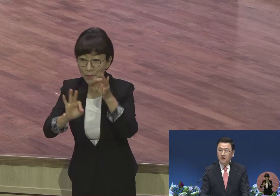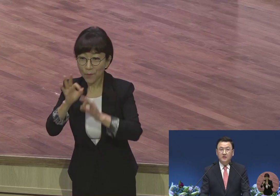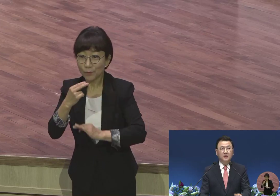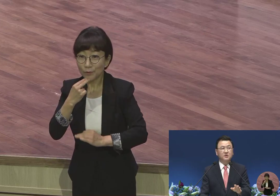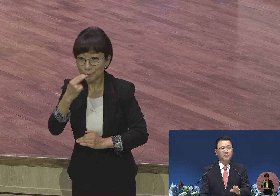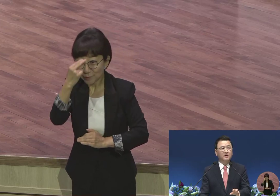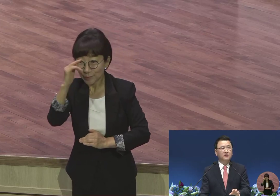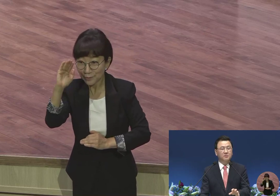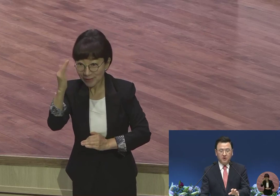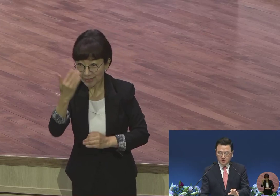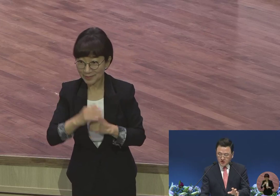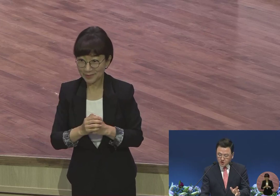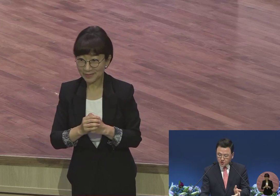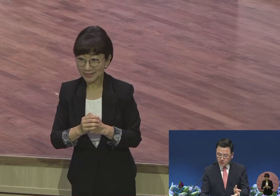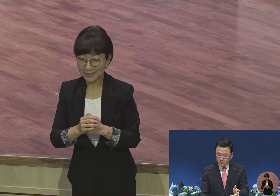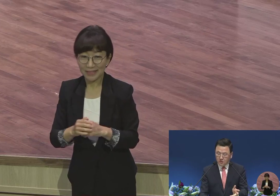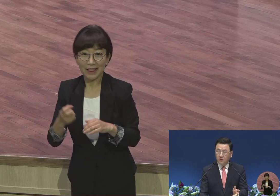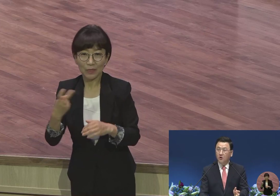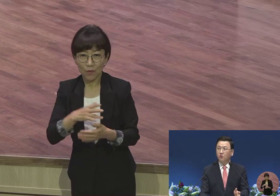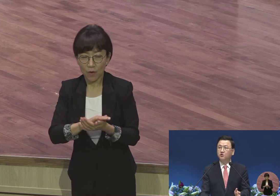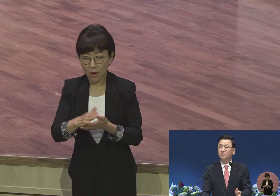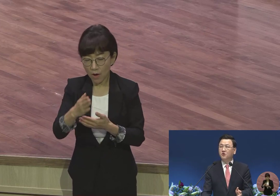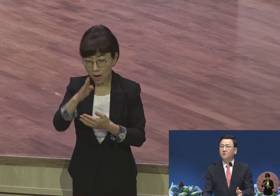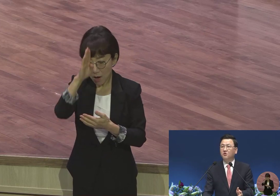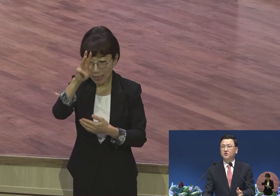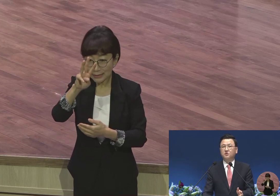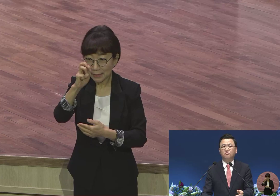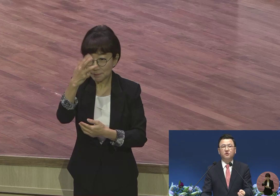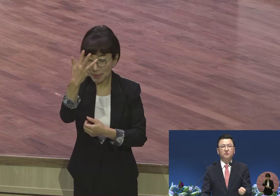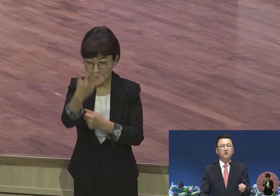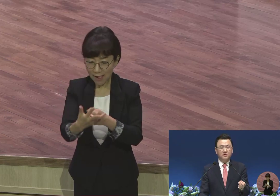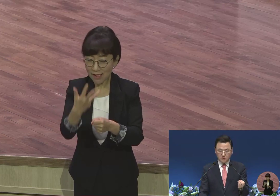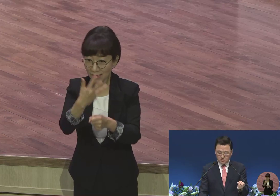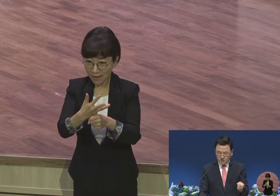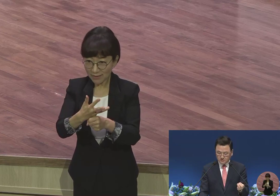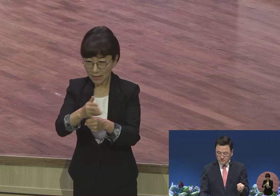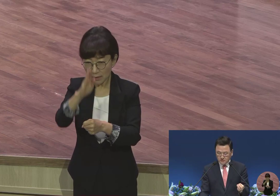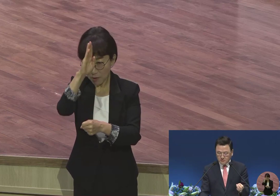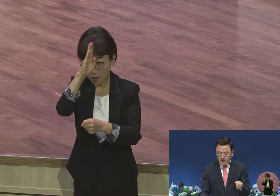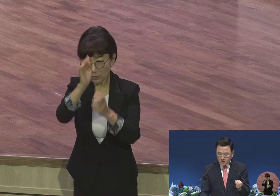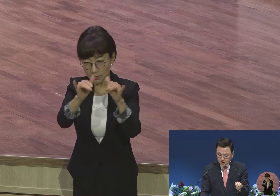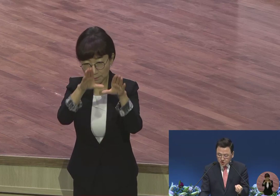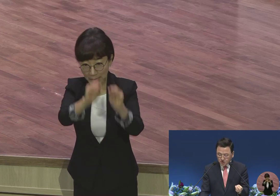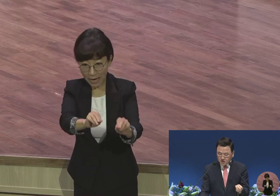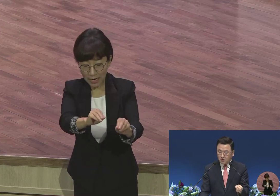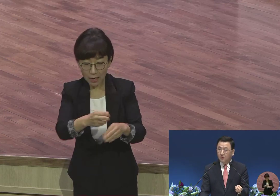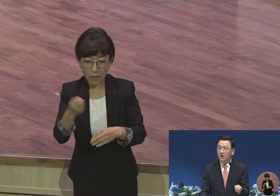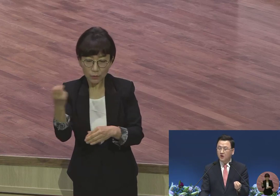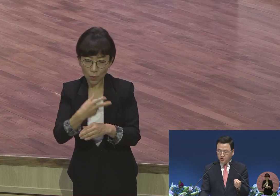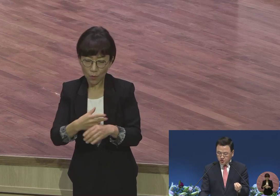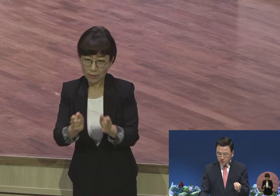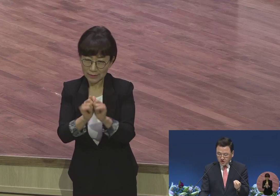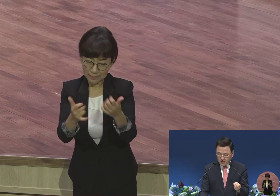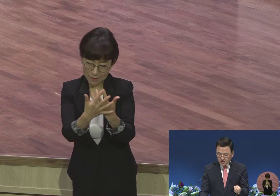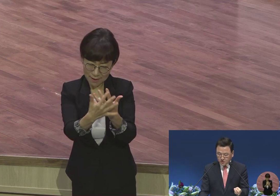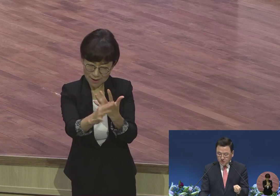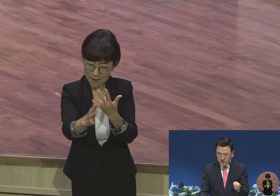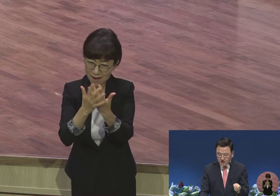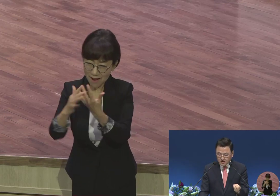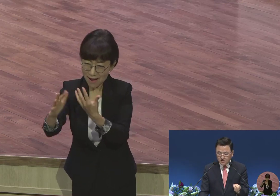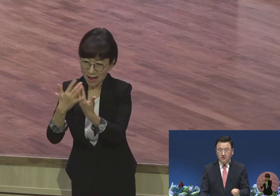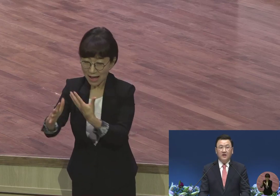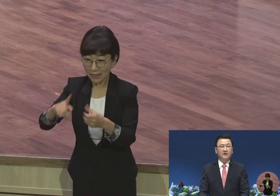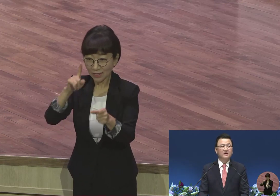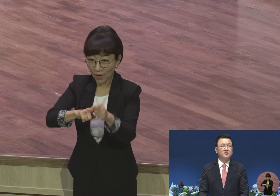것이다. 38년 된 병자가 치유되고 5천명을 먹이시고 무리로 거르시고 맹인을 치유하시고 죽은